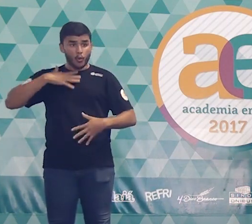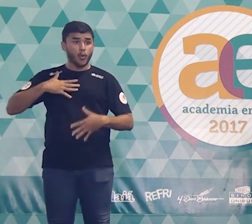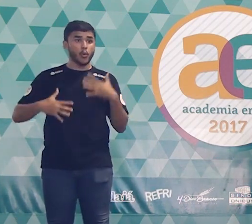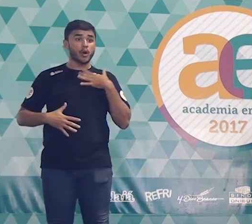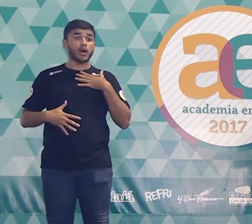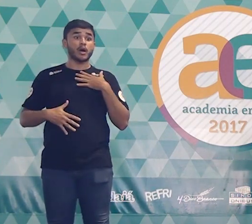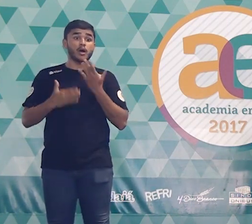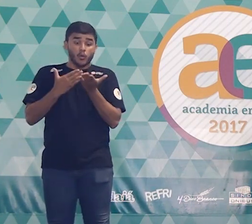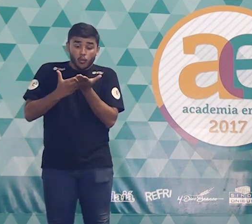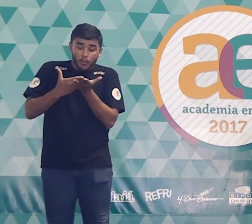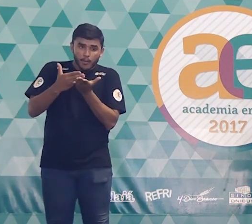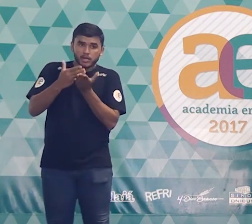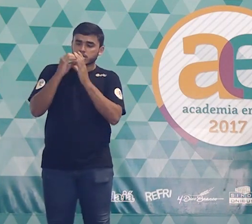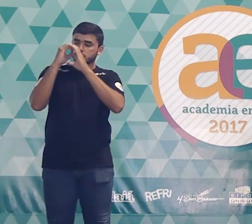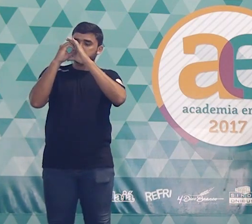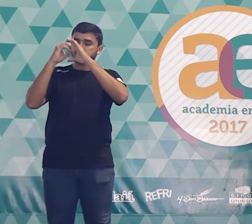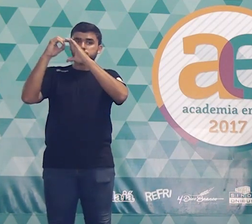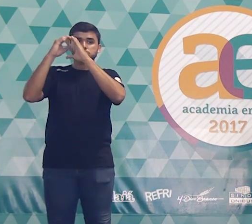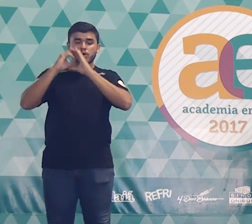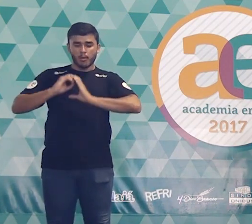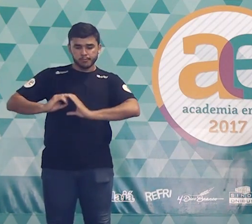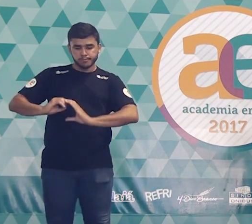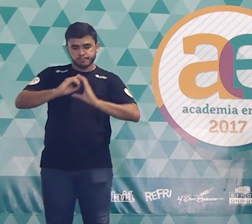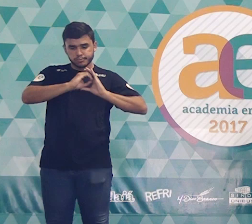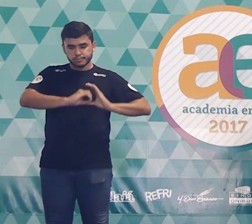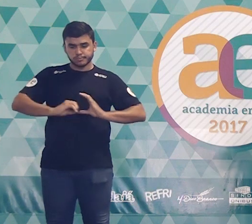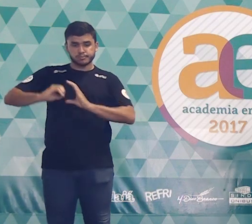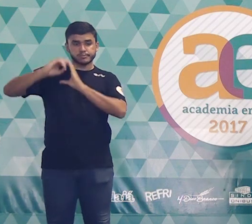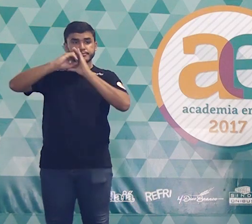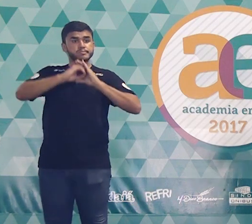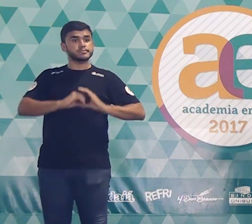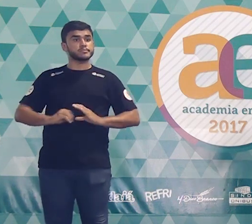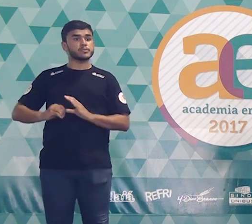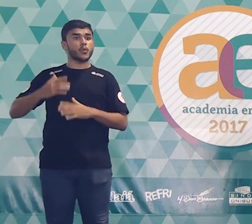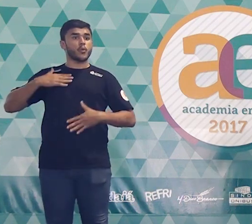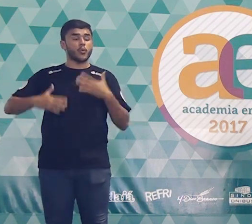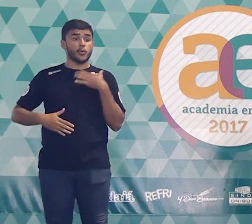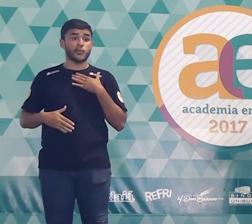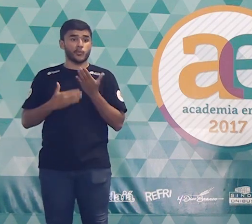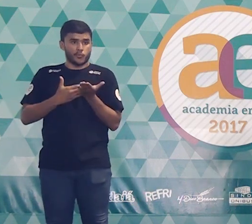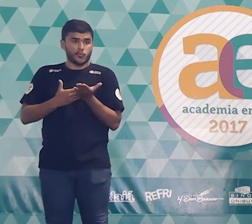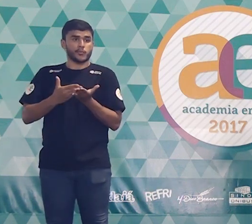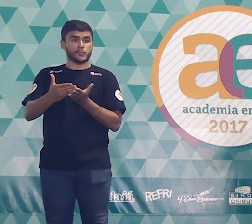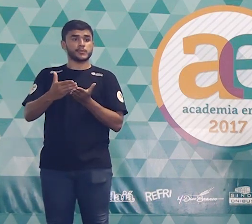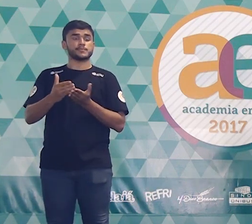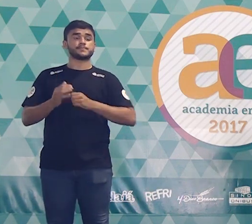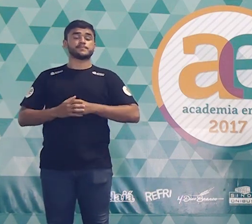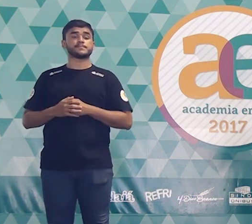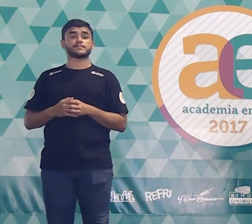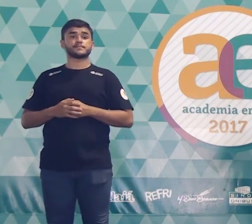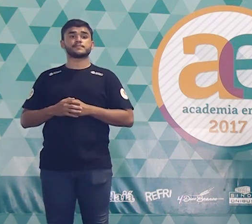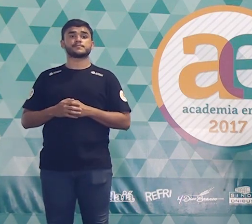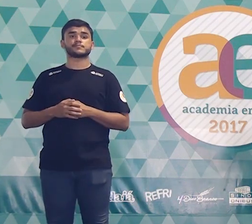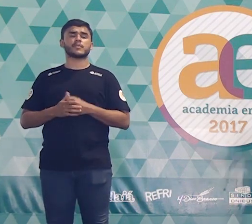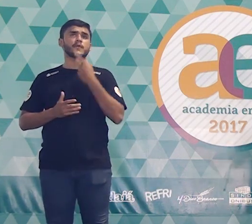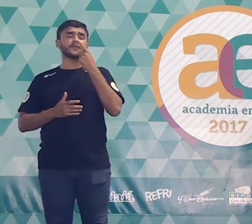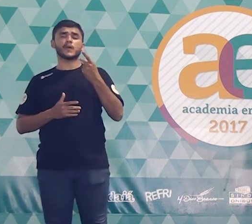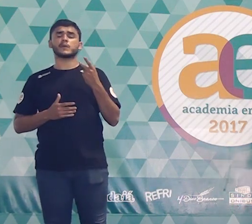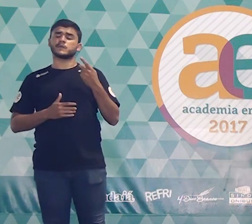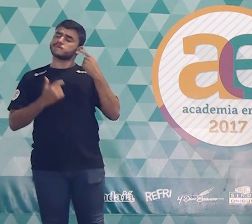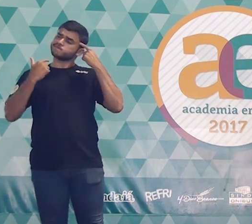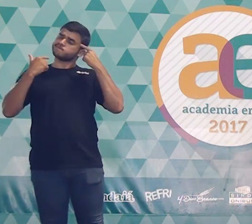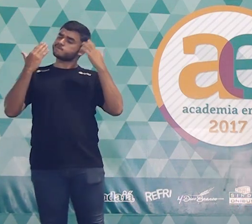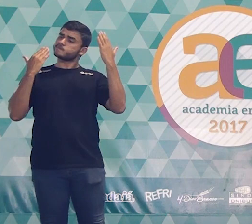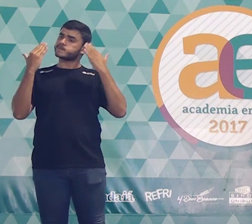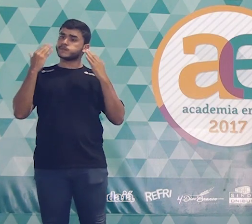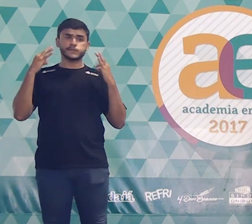ao nível celular. Toda doença genética começa ao nível celular. Rodrigo,